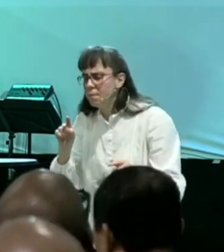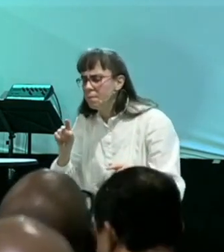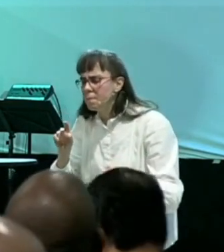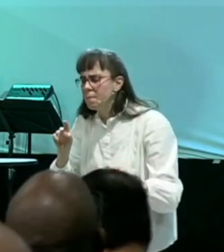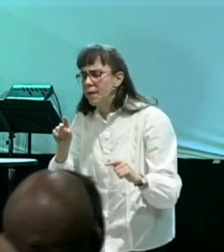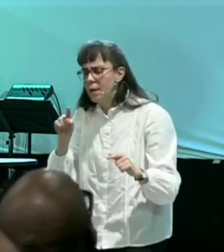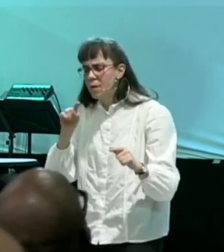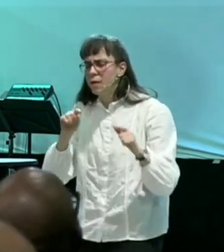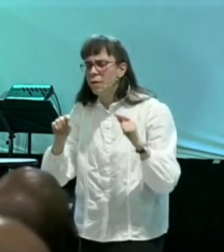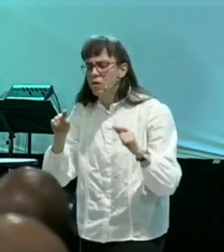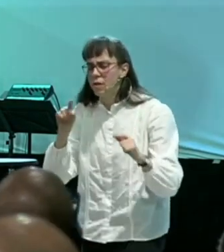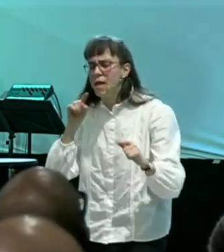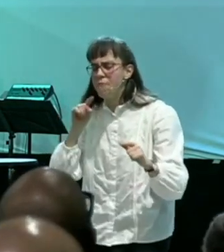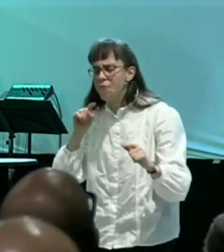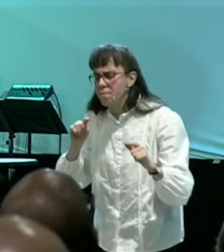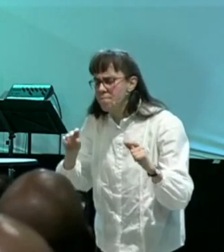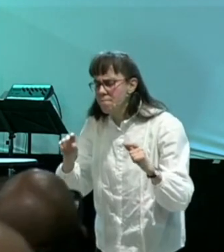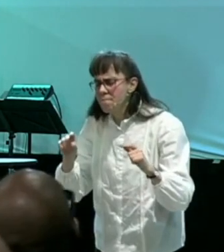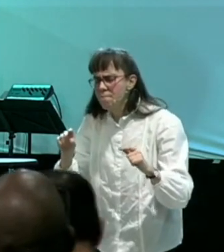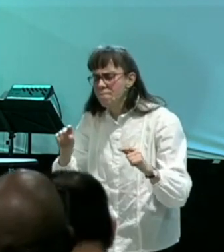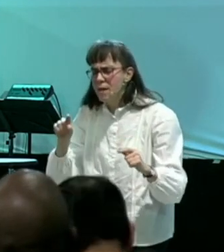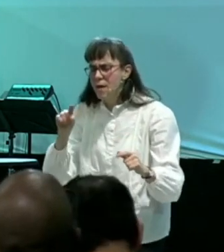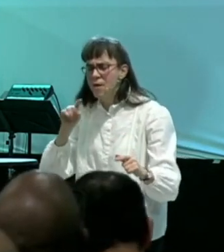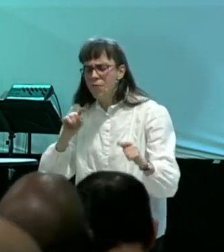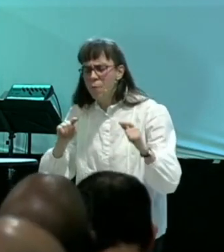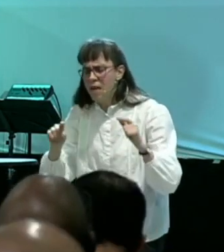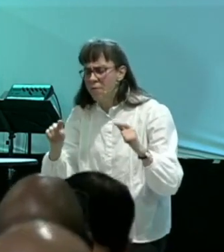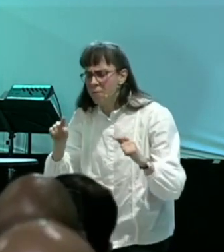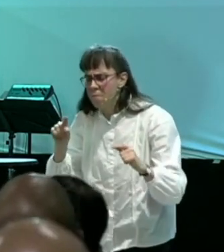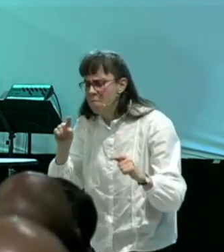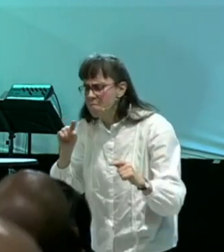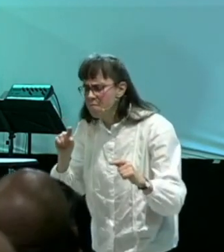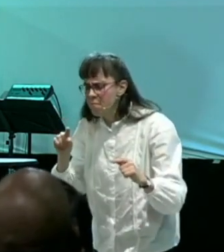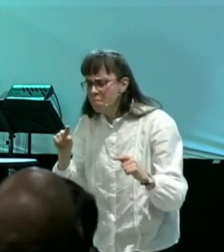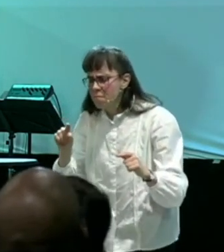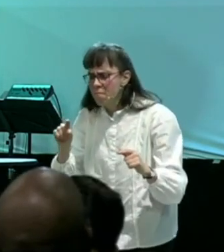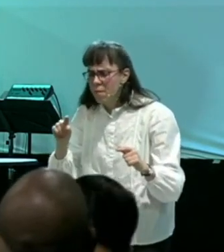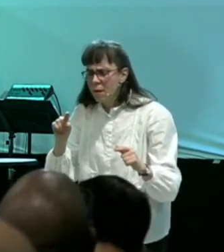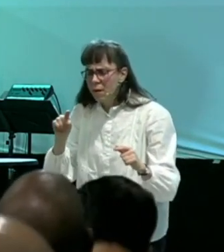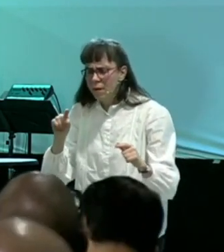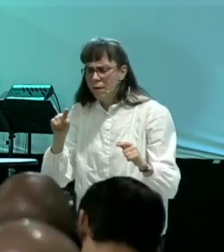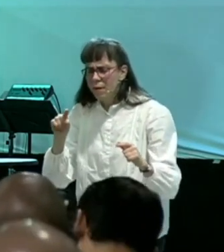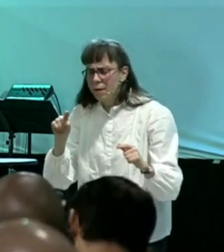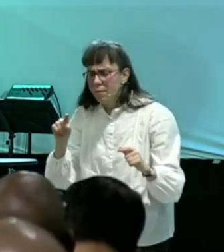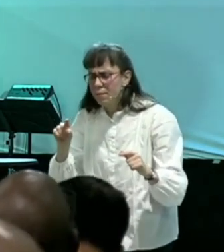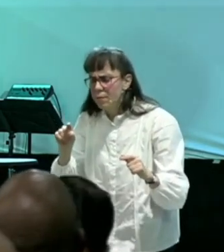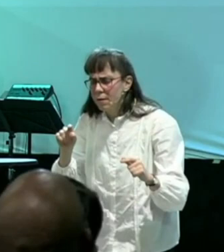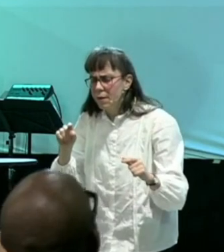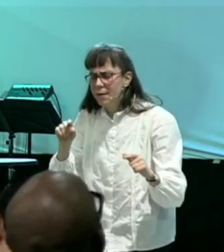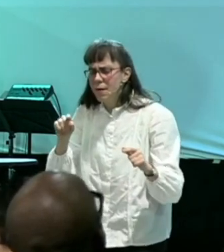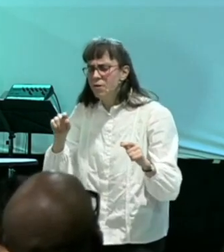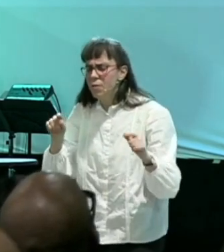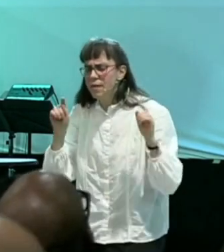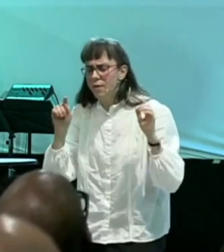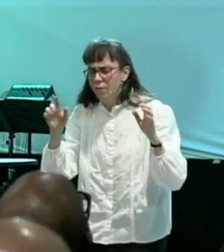une condition. Si there tu is crois. A condition. If. Si tu crois. If you believe. Alors que Lazare était mort depuis